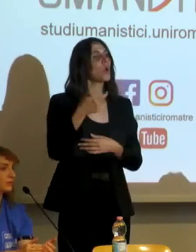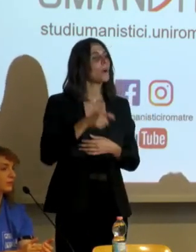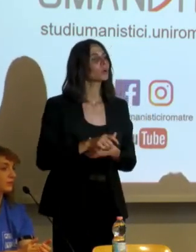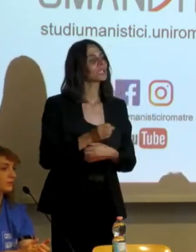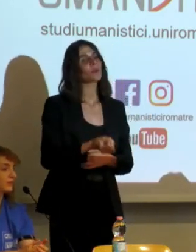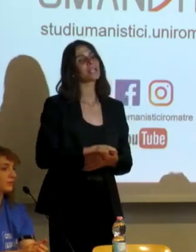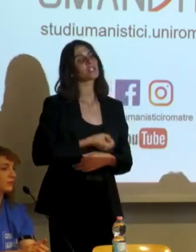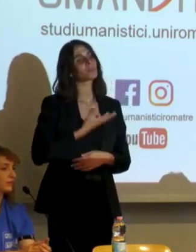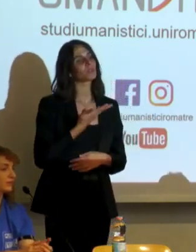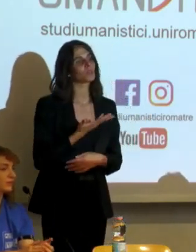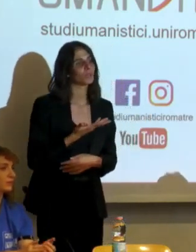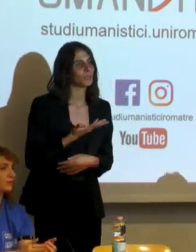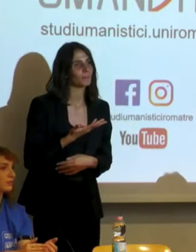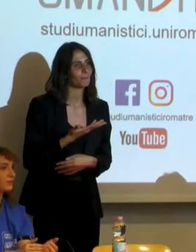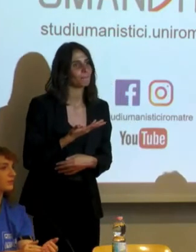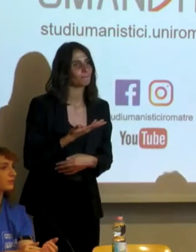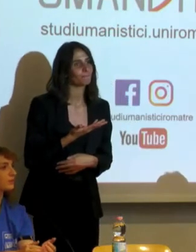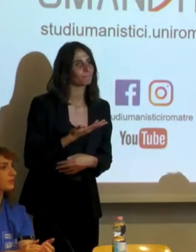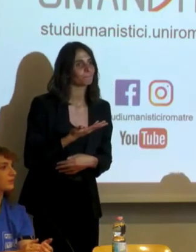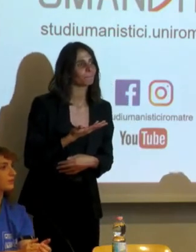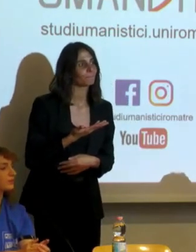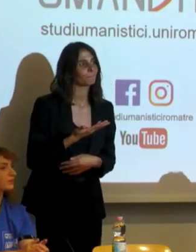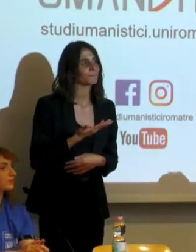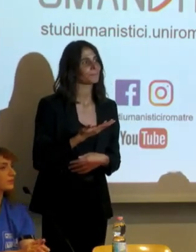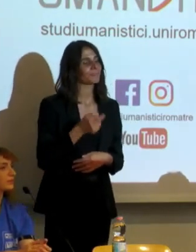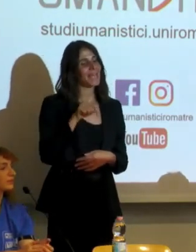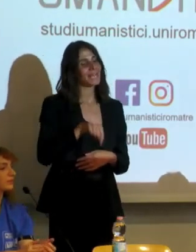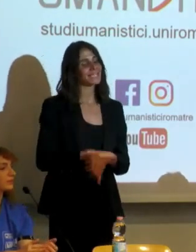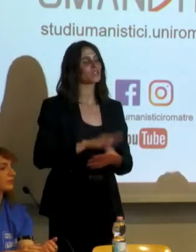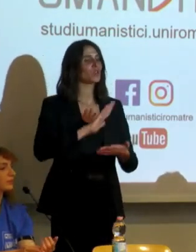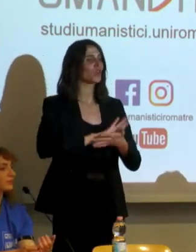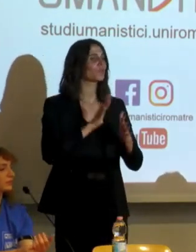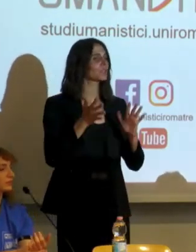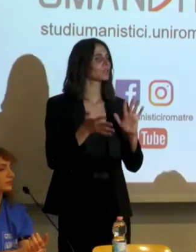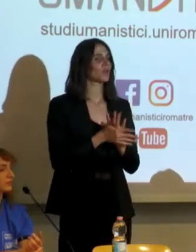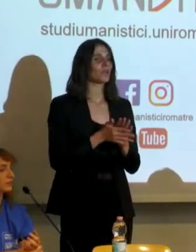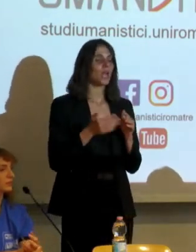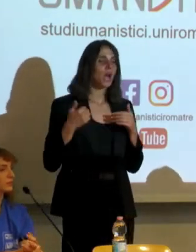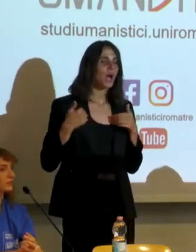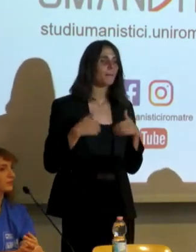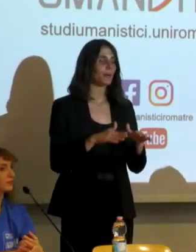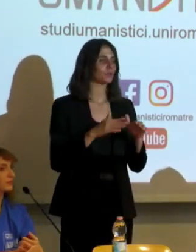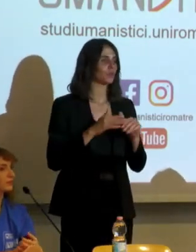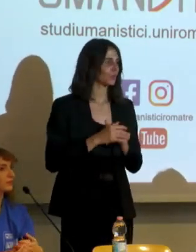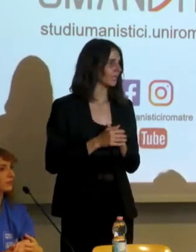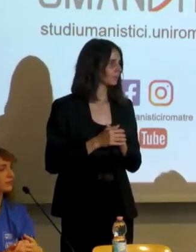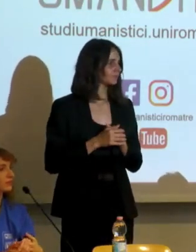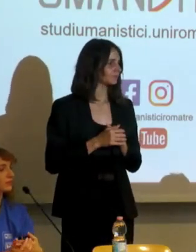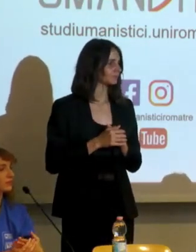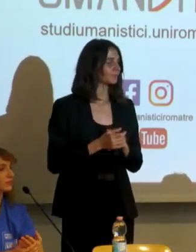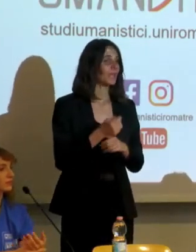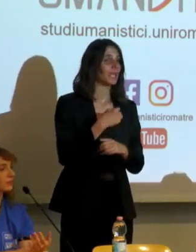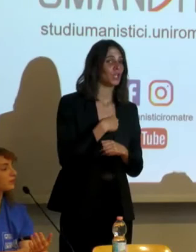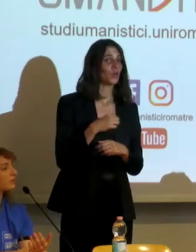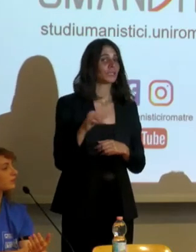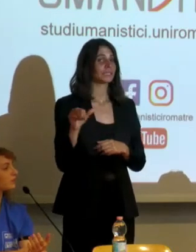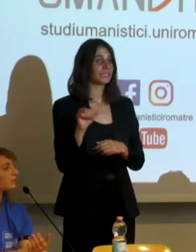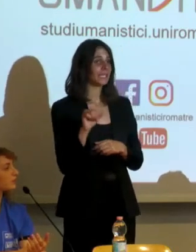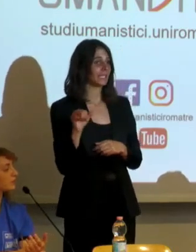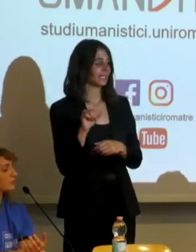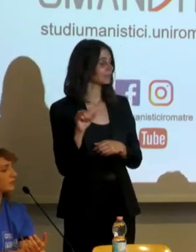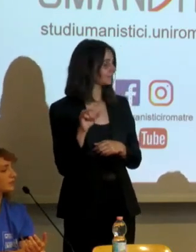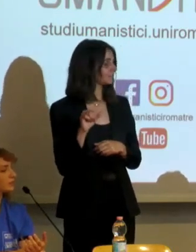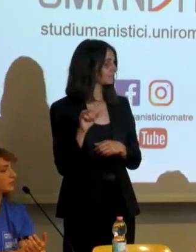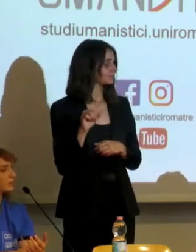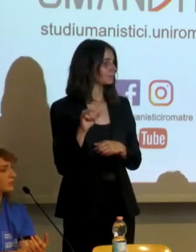stesso, riuscirà a farlo. Quindi abbandoniamo le convenzioni, resistiamo meglio di quanto abbiamo fatto io e Serena alle pressioni